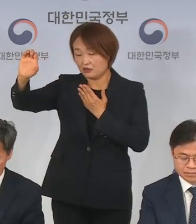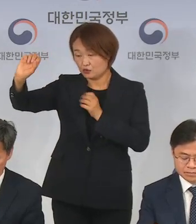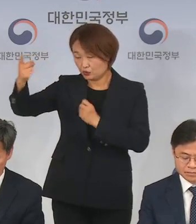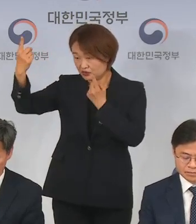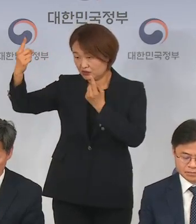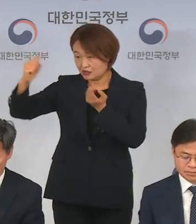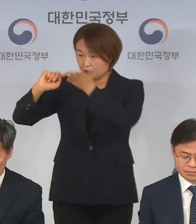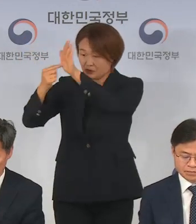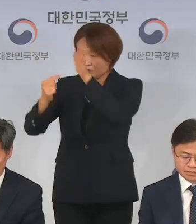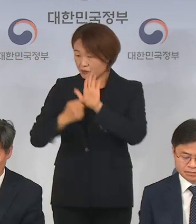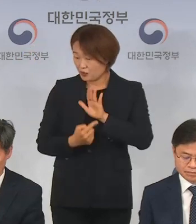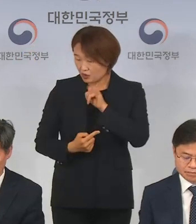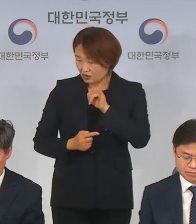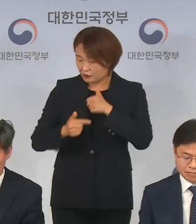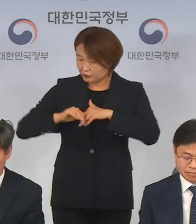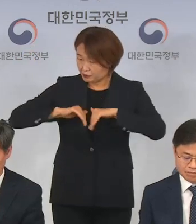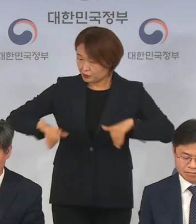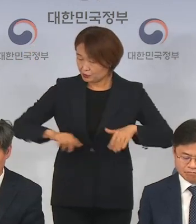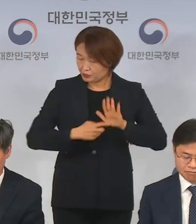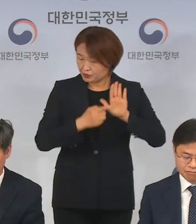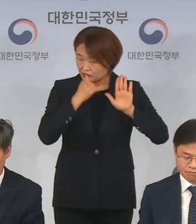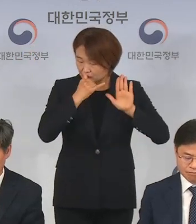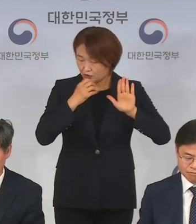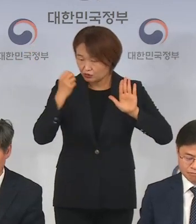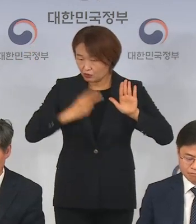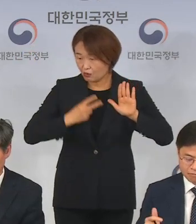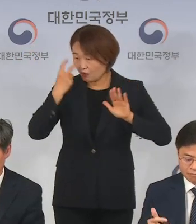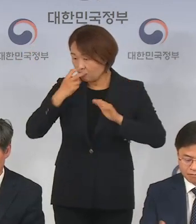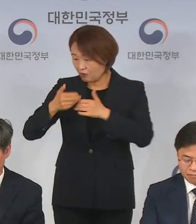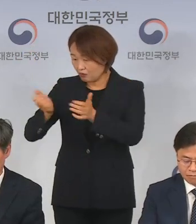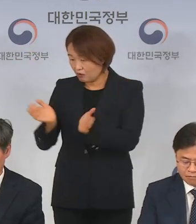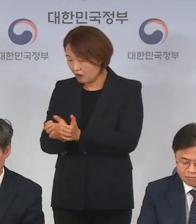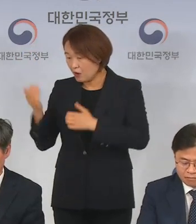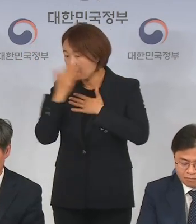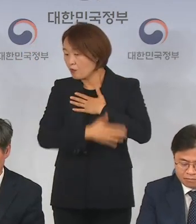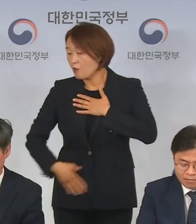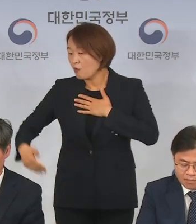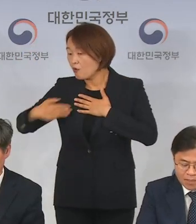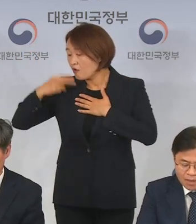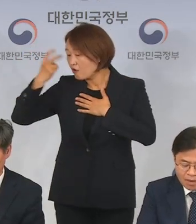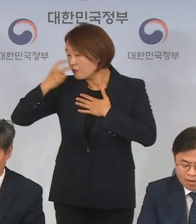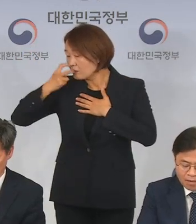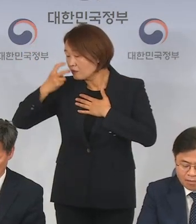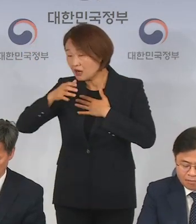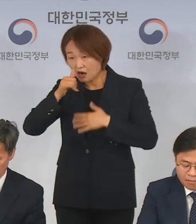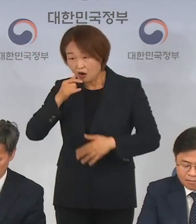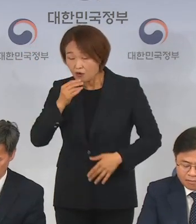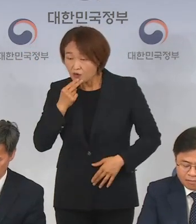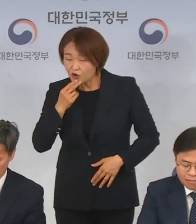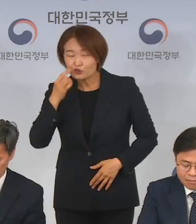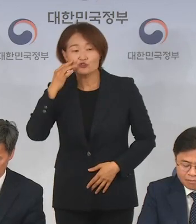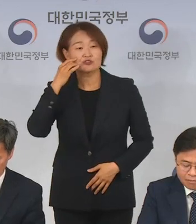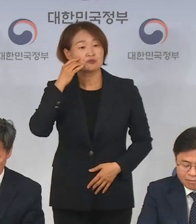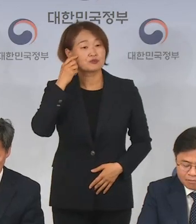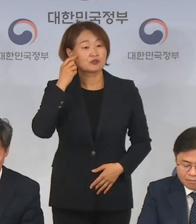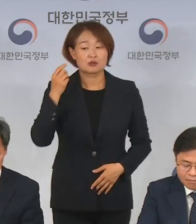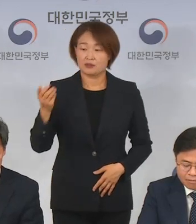궁금합니다. 그리고 시찰단에 대한 건강검진 혹시 염두에 두고 계시는지도 궁금합니다.